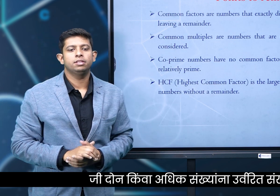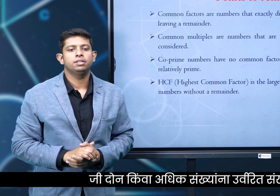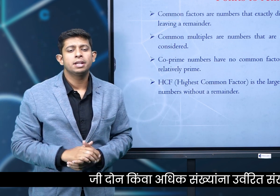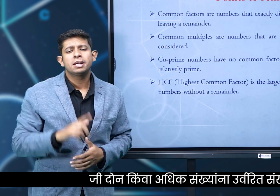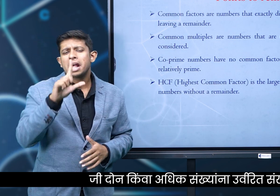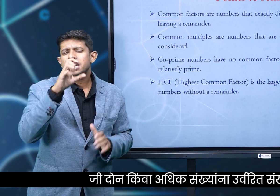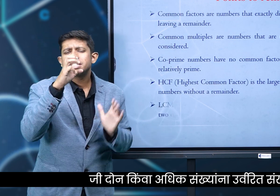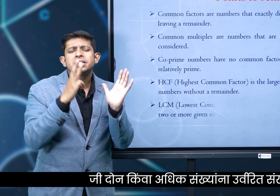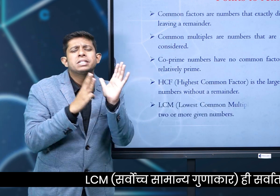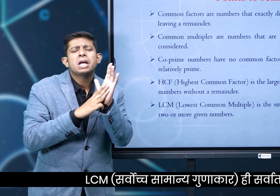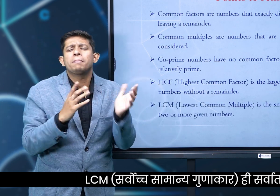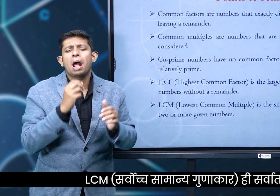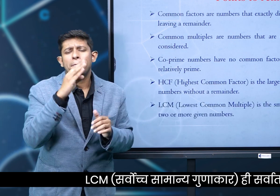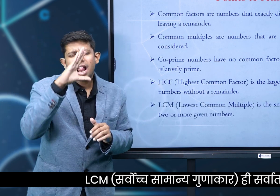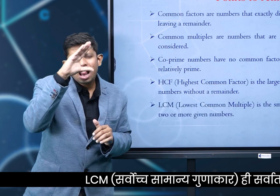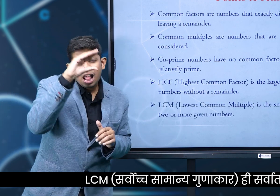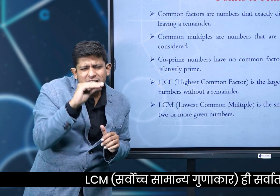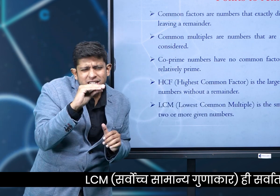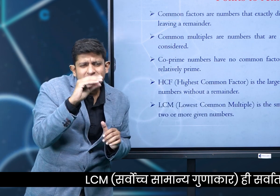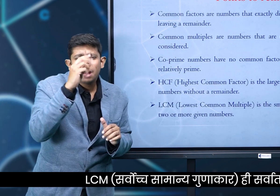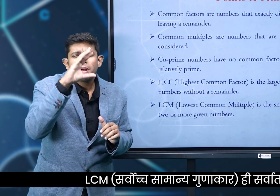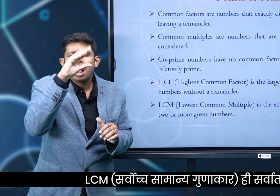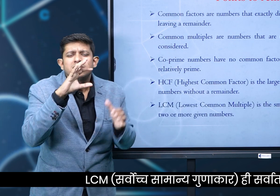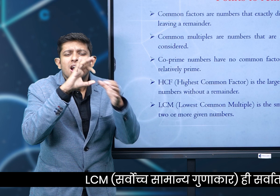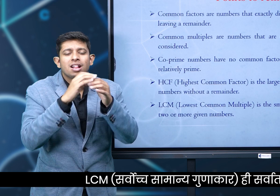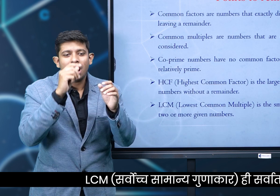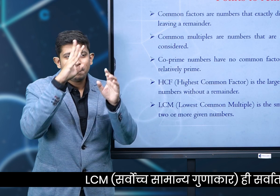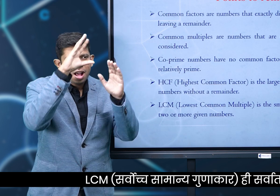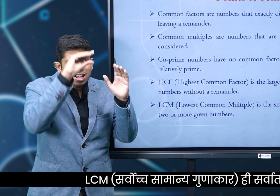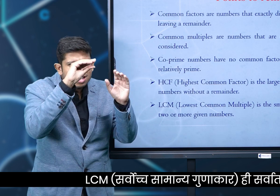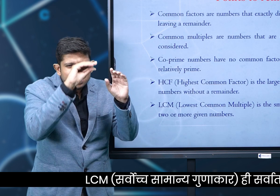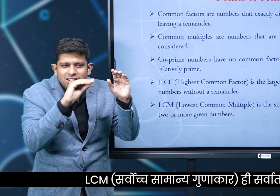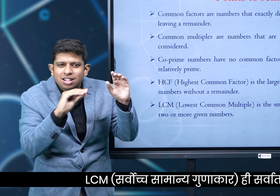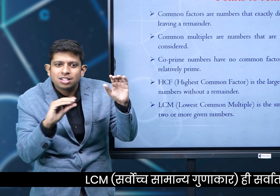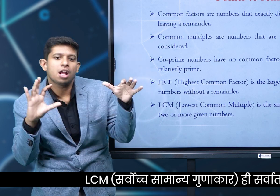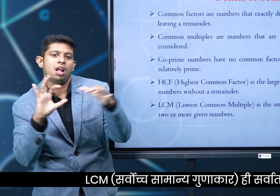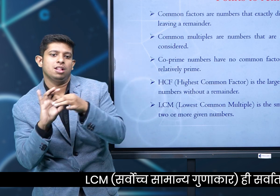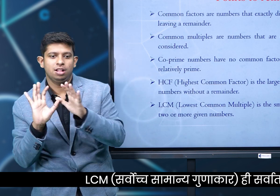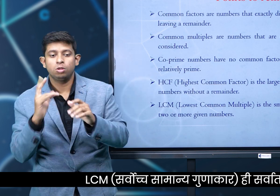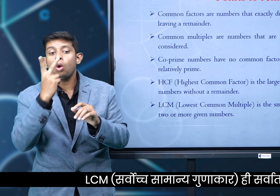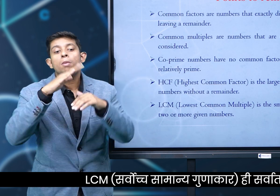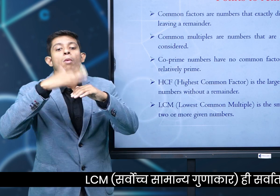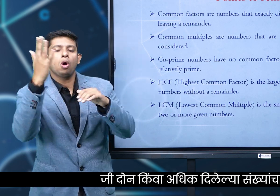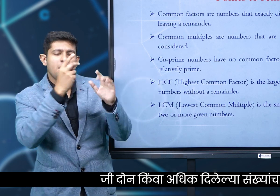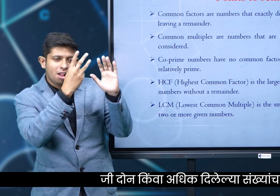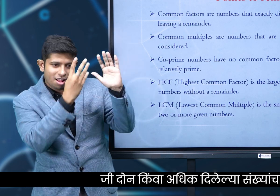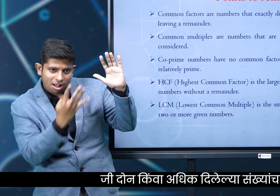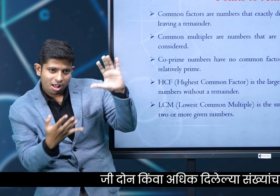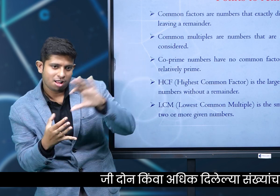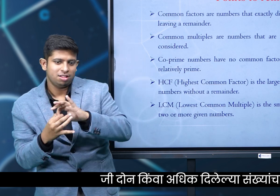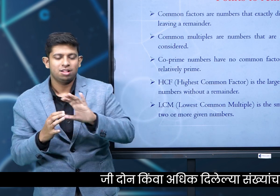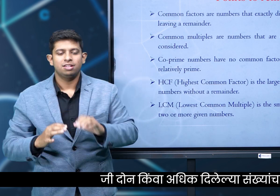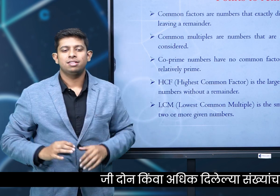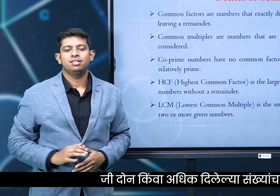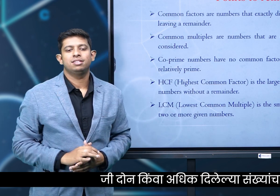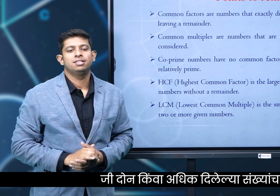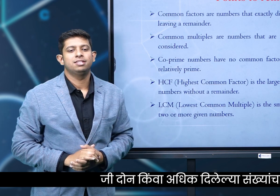भागते. LCM सर्वोच्च सामान्य गुणाकार ही सर्वात लहान संख्या आहे जी दोन किंवा अधिक दिलेल्या